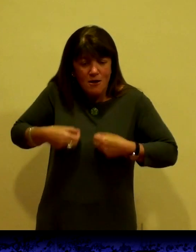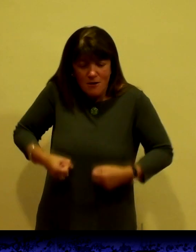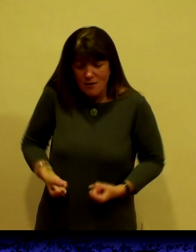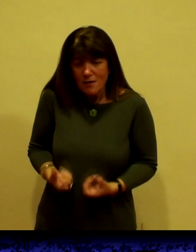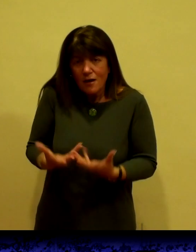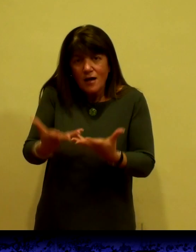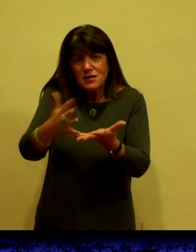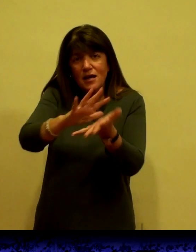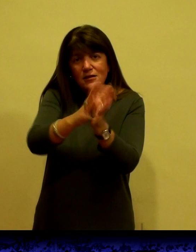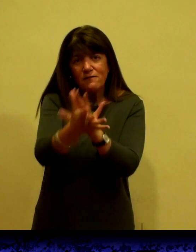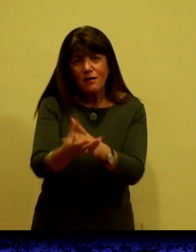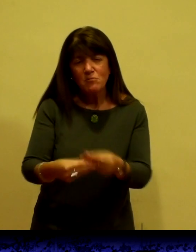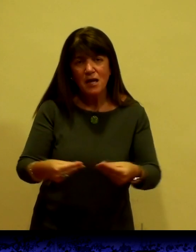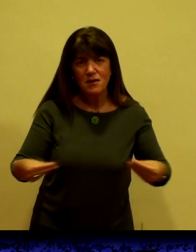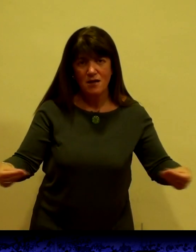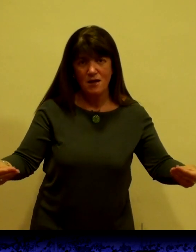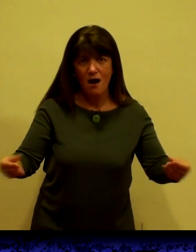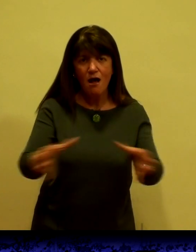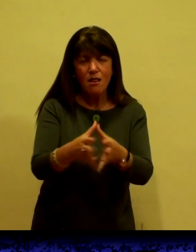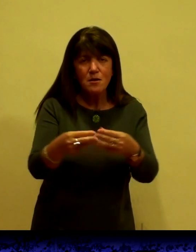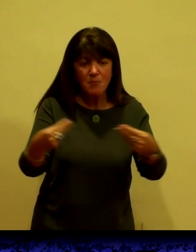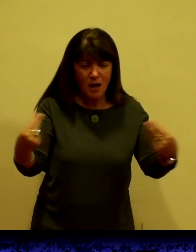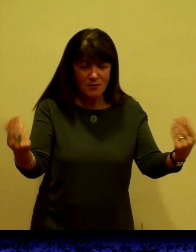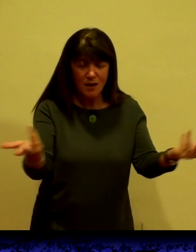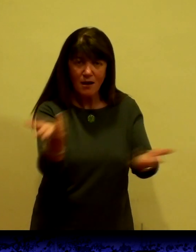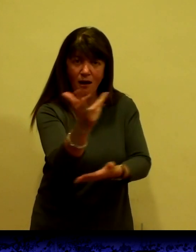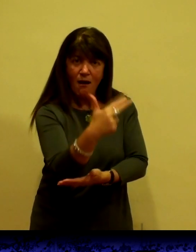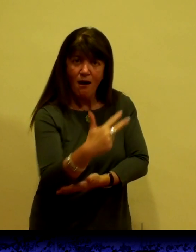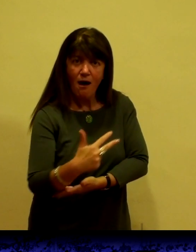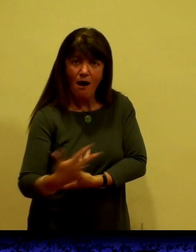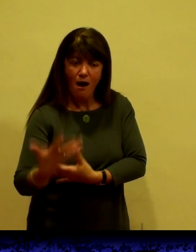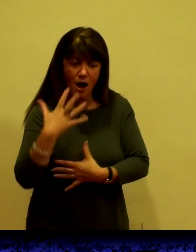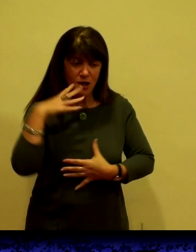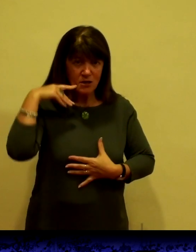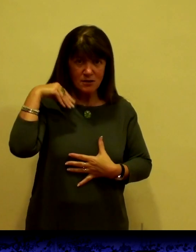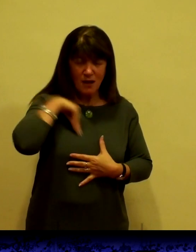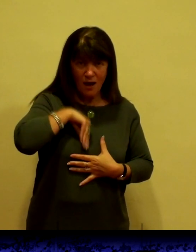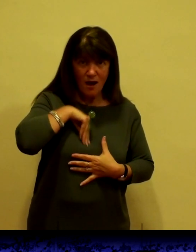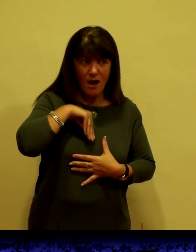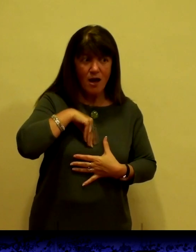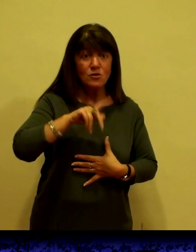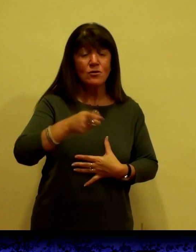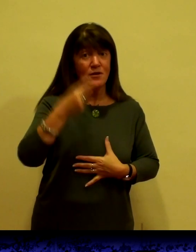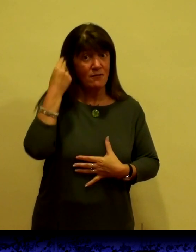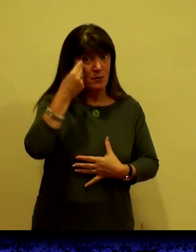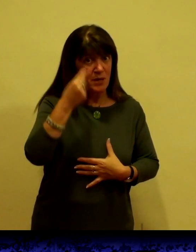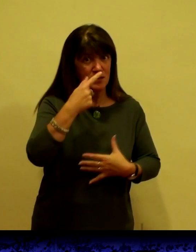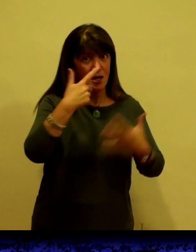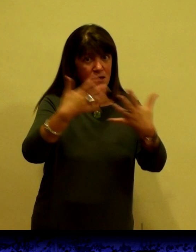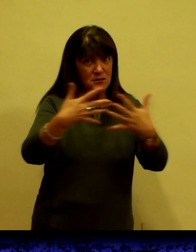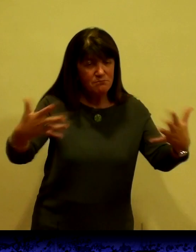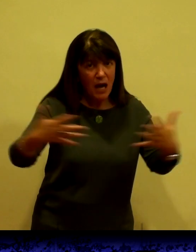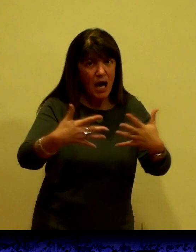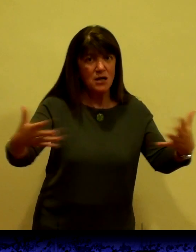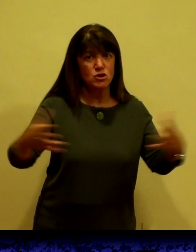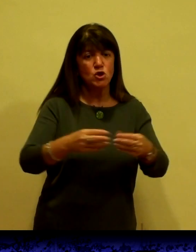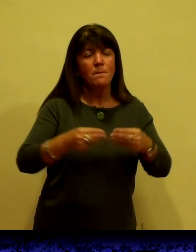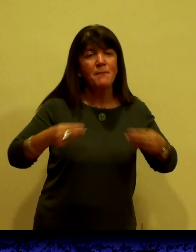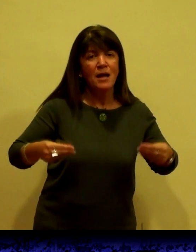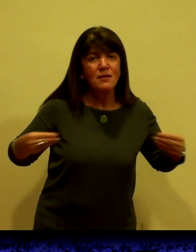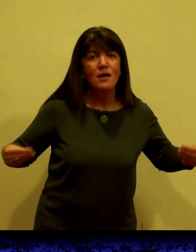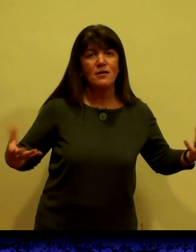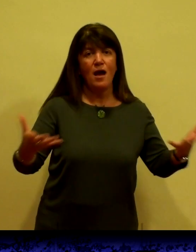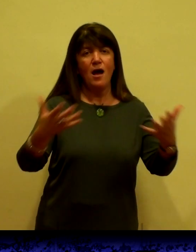devi fare conto, devi tenere conto del tempo, dello spazio, dei materiali, dell'altro, e quindi